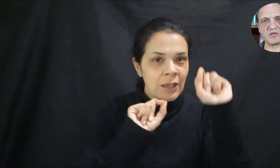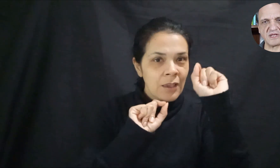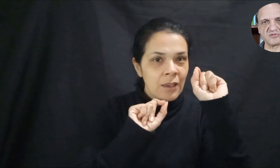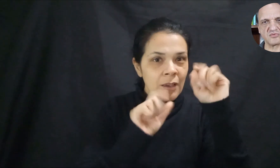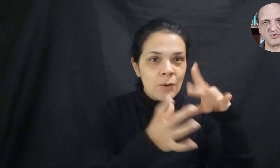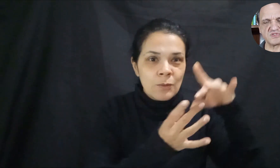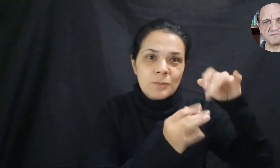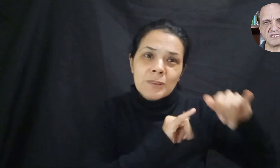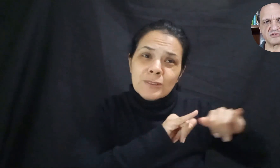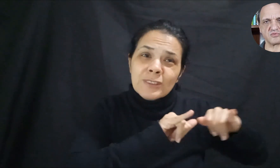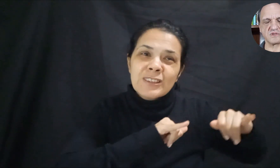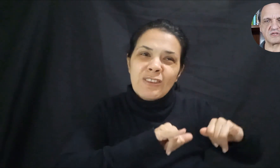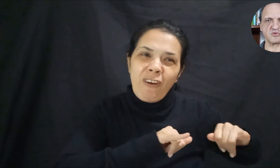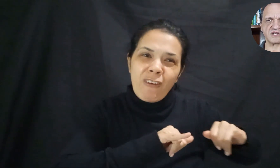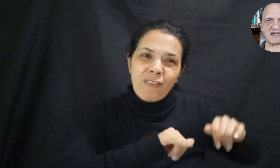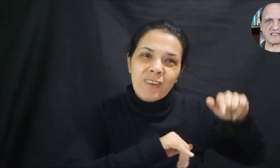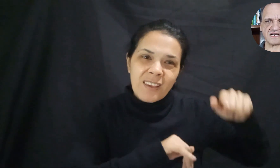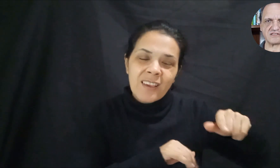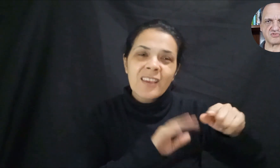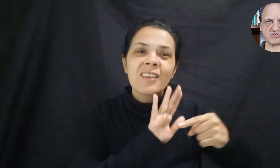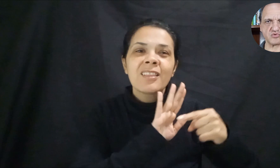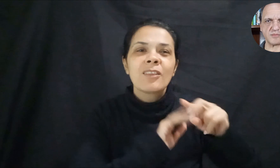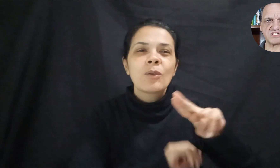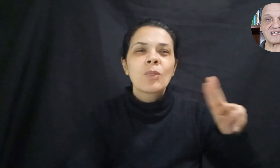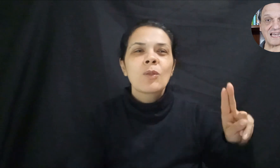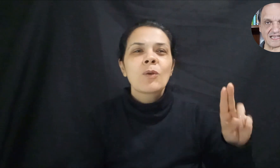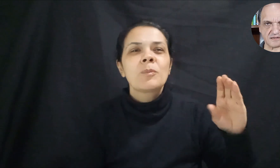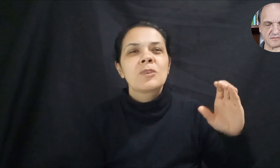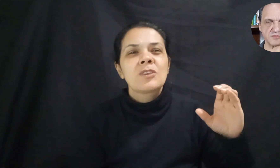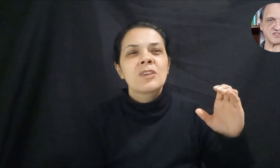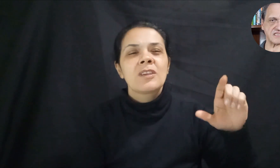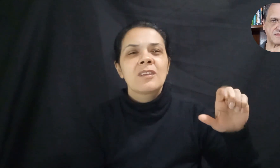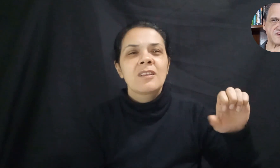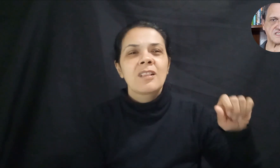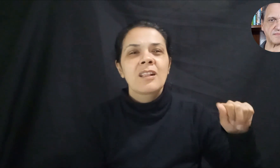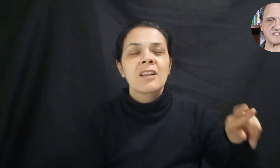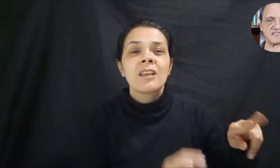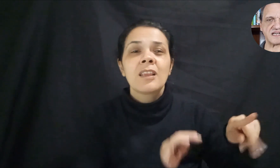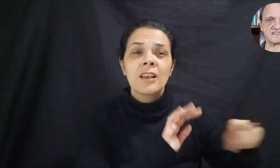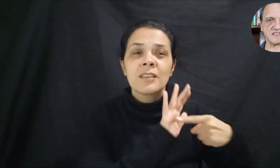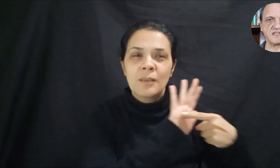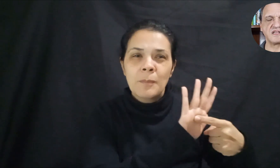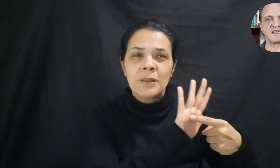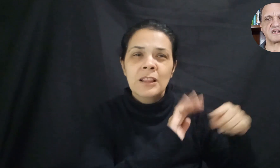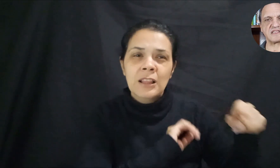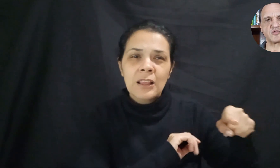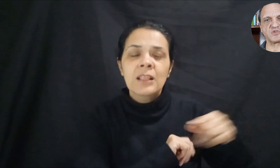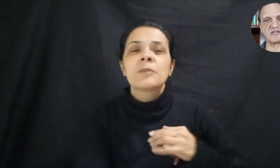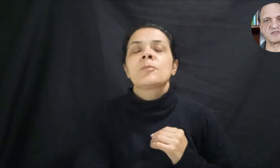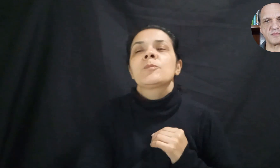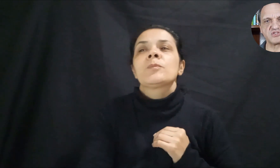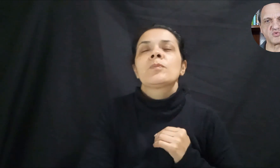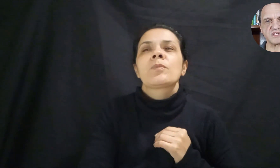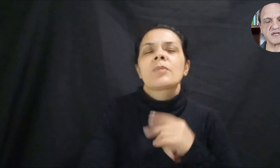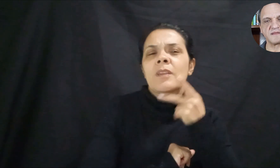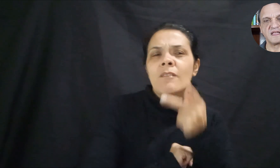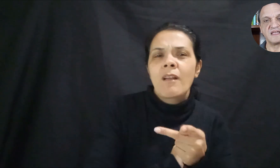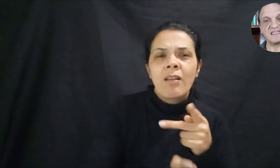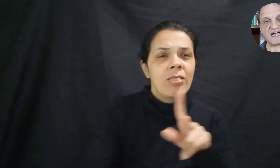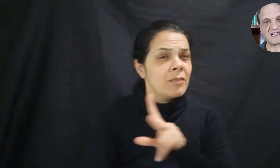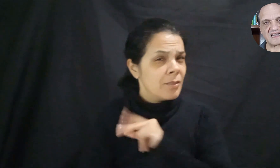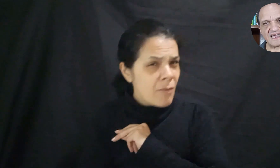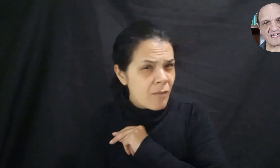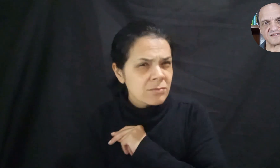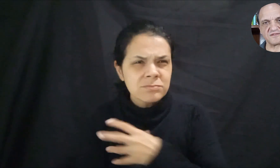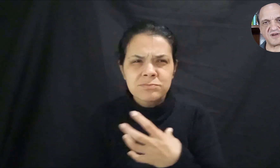tem um depoimento de um espírito que, quando encarnado, tinha o nome de Claire. Pelo menos ela também vai se apresentar assim lá na comunicação mediúnica.